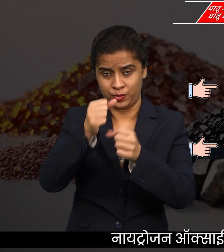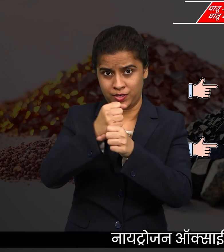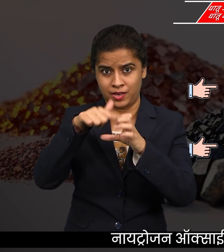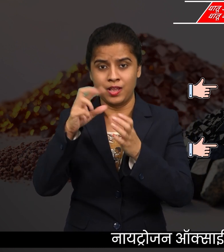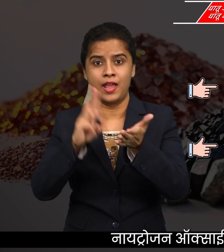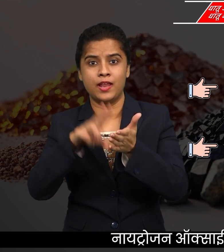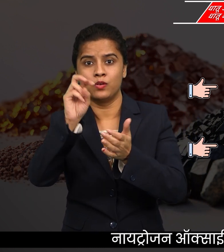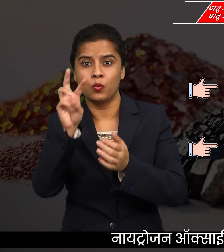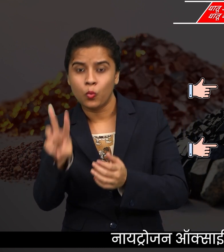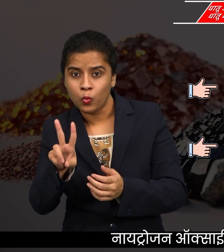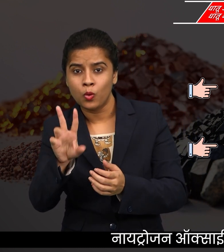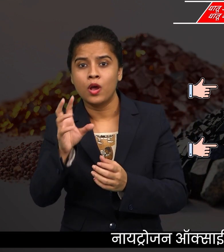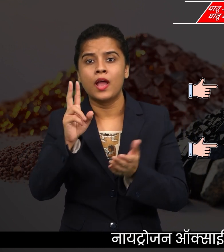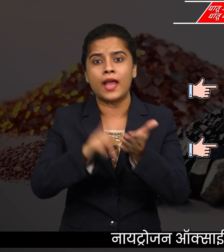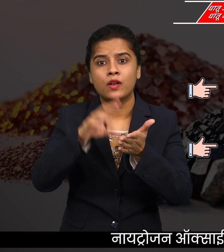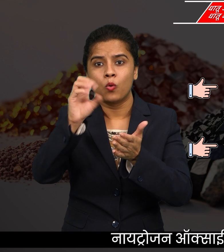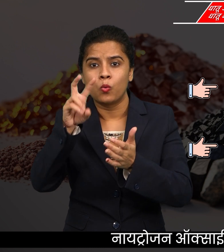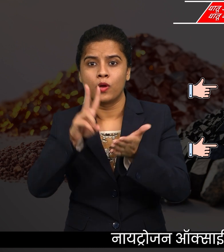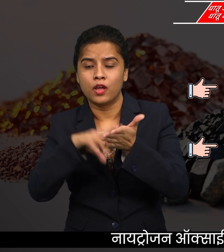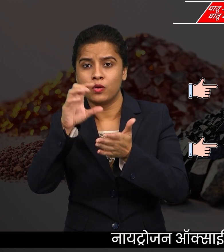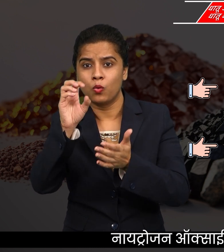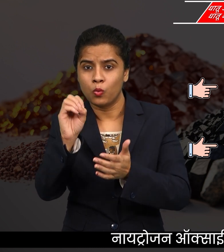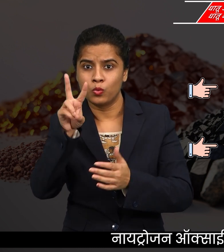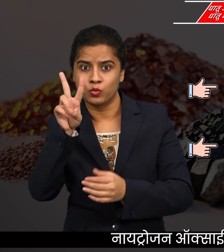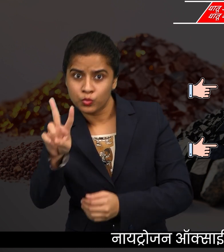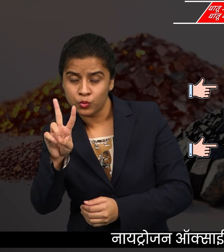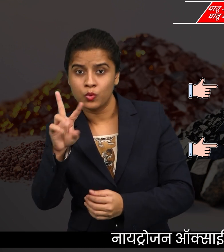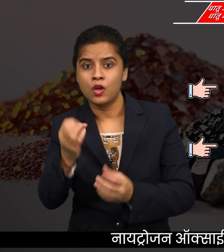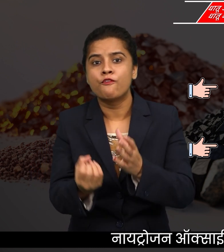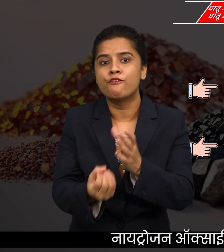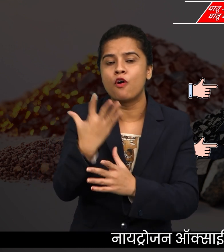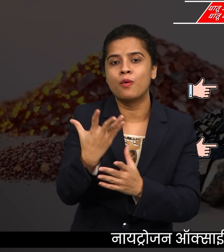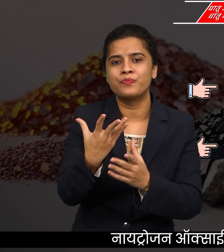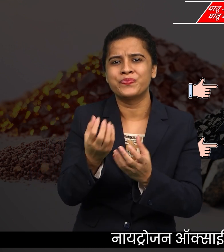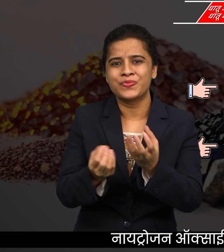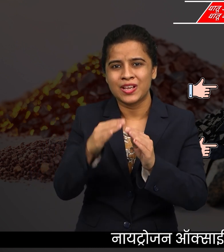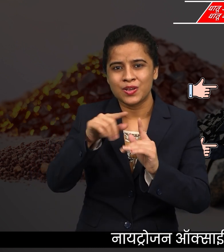NO2 तयार होतात.